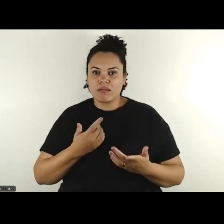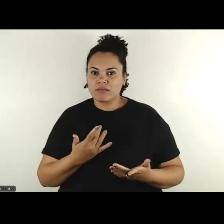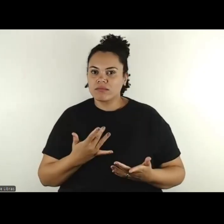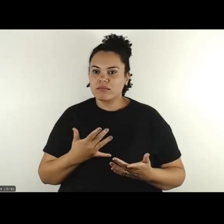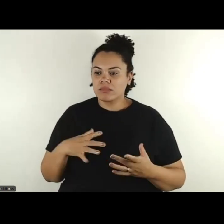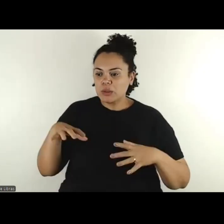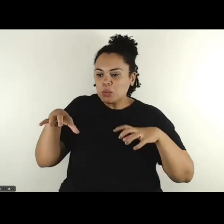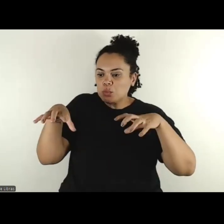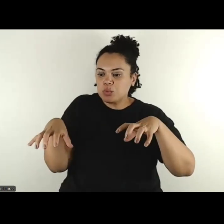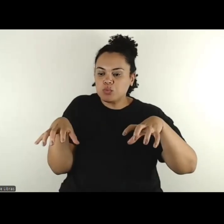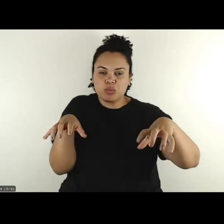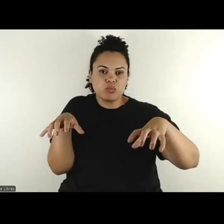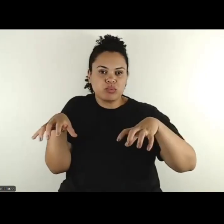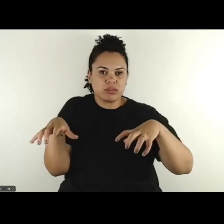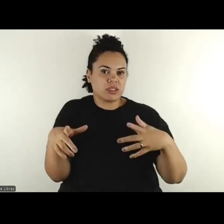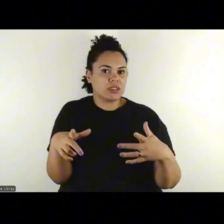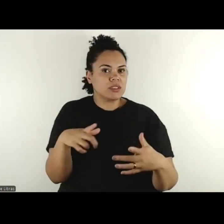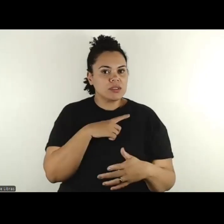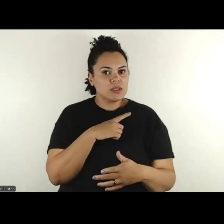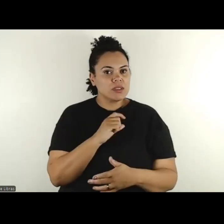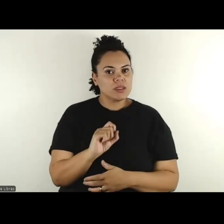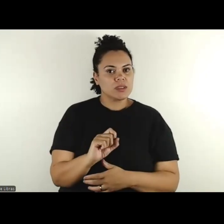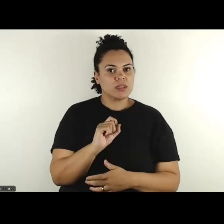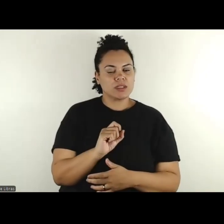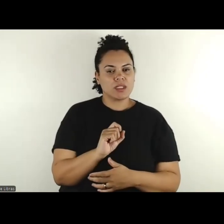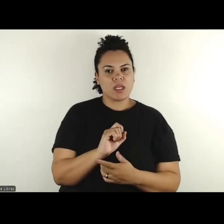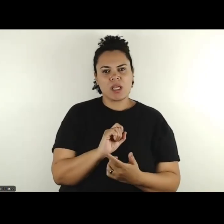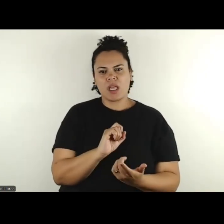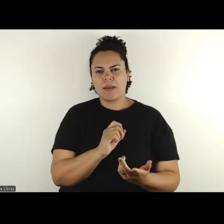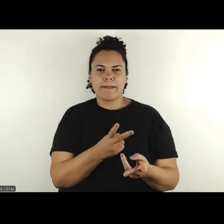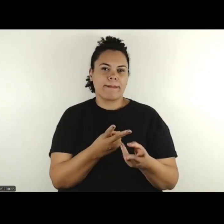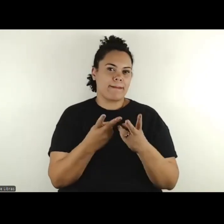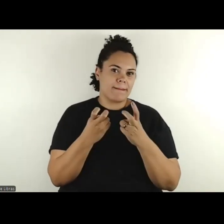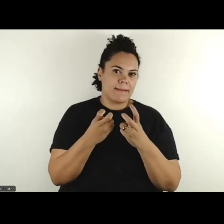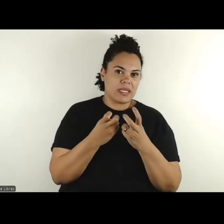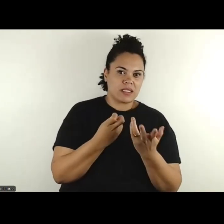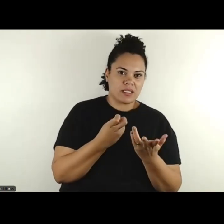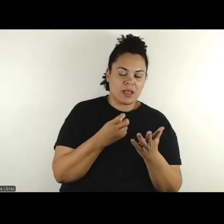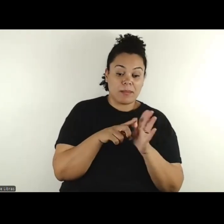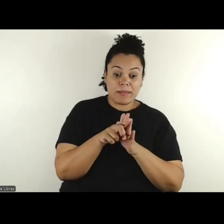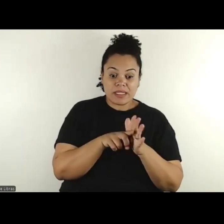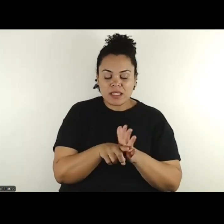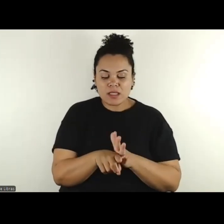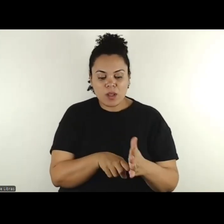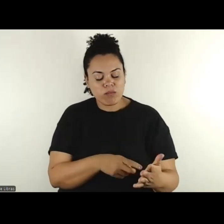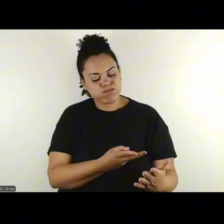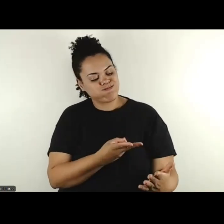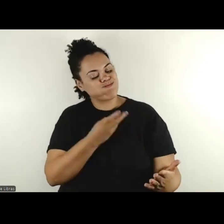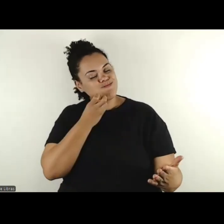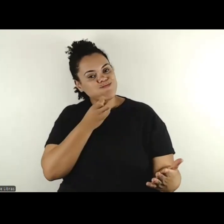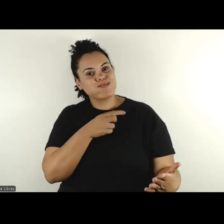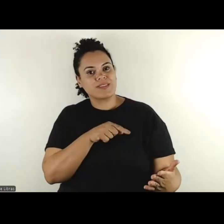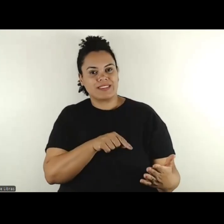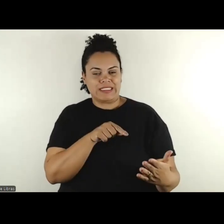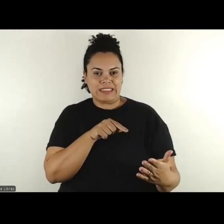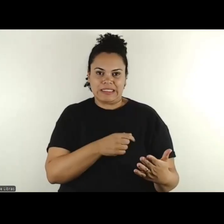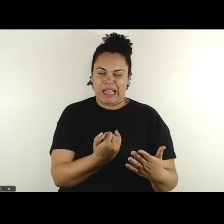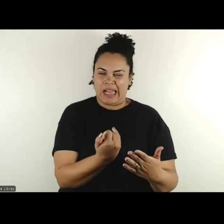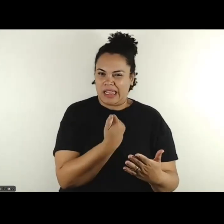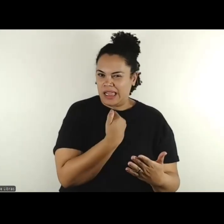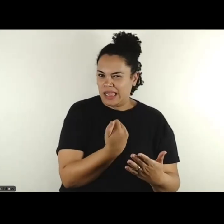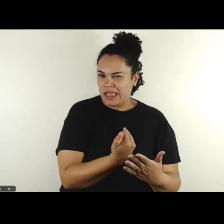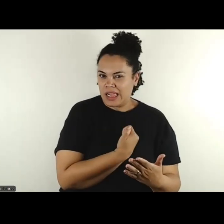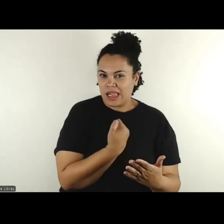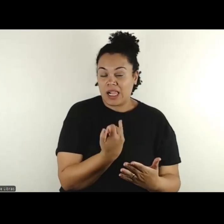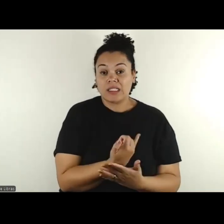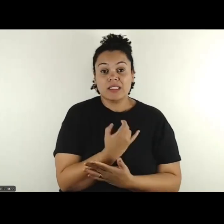espaços, né? E o que a gente identifica a partir da pesquisa, o que a gente pôde identificar, né, a partir desses dados da pesquisa,